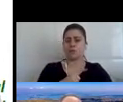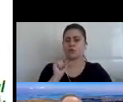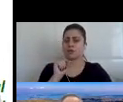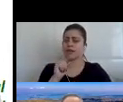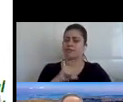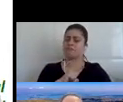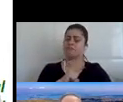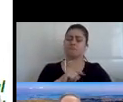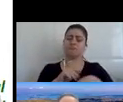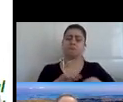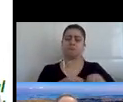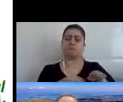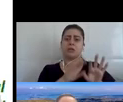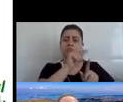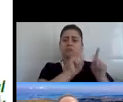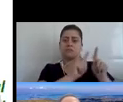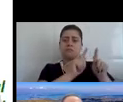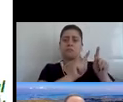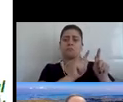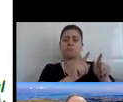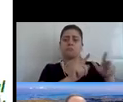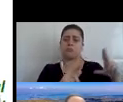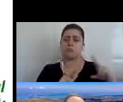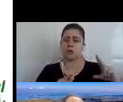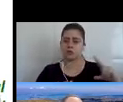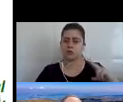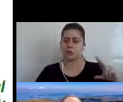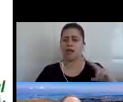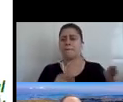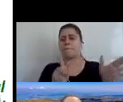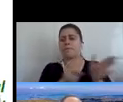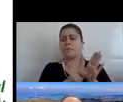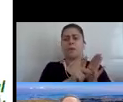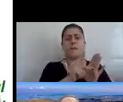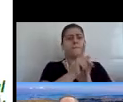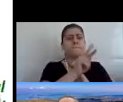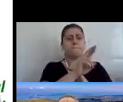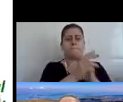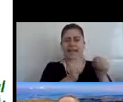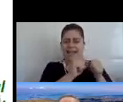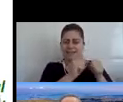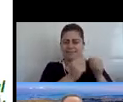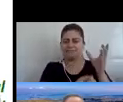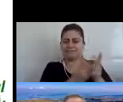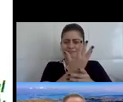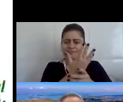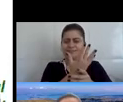que é o nível do produtor, o nosso próprio nível das nossas escolhas alimentares, que isso chega num nível muito